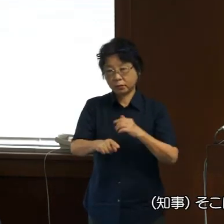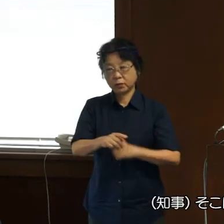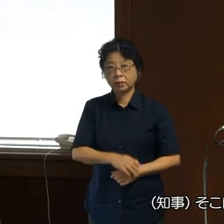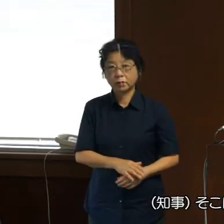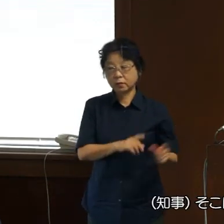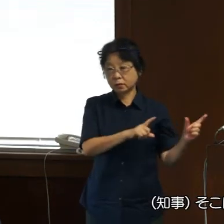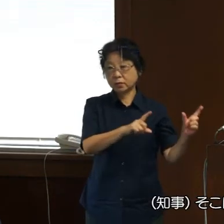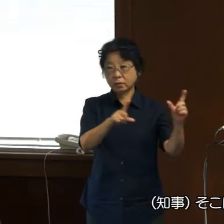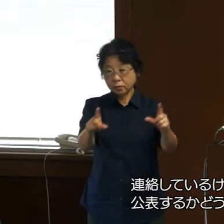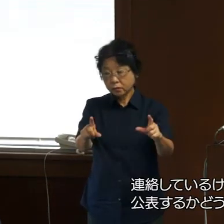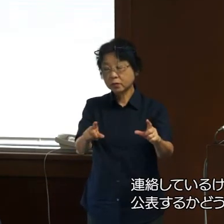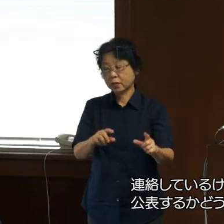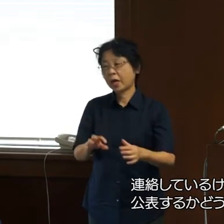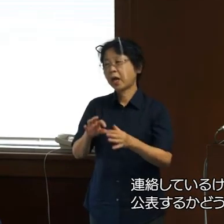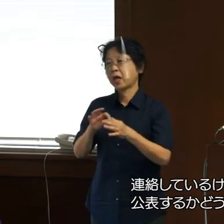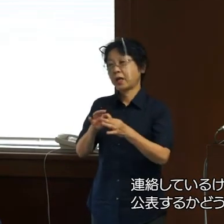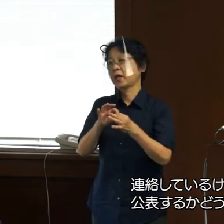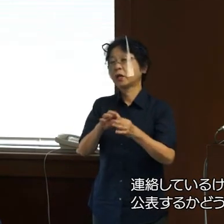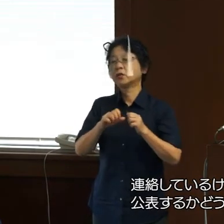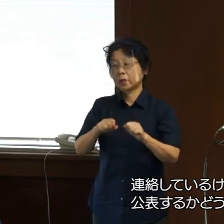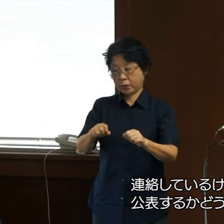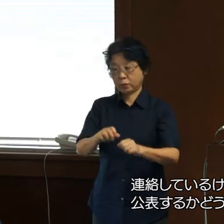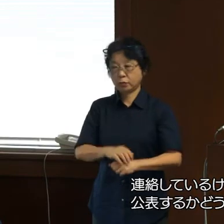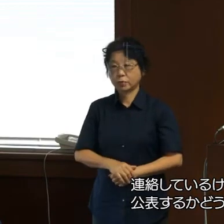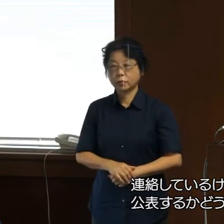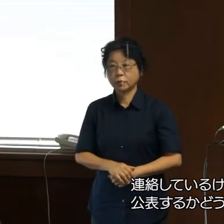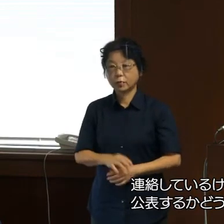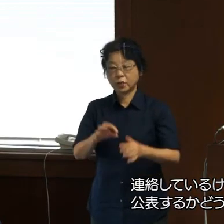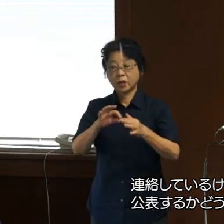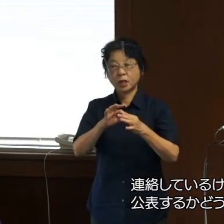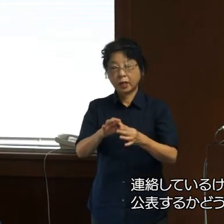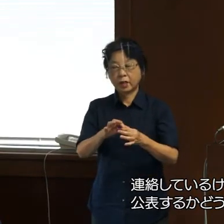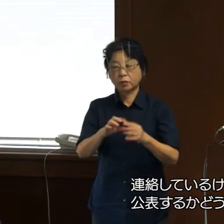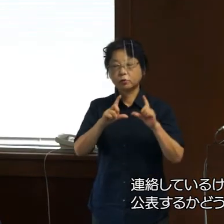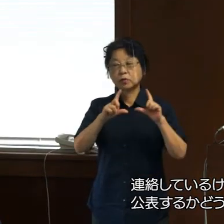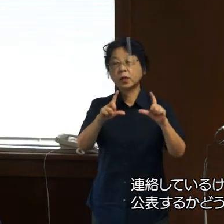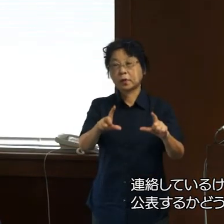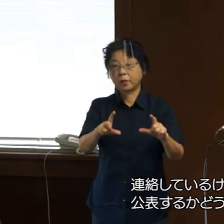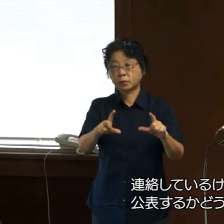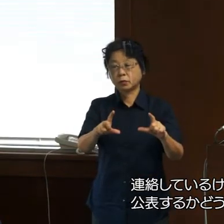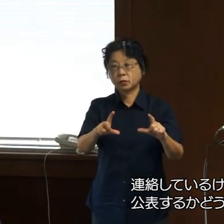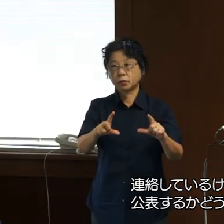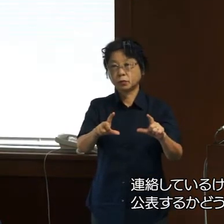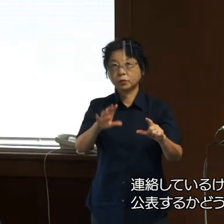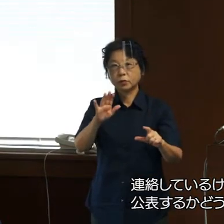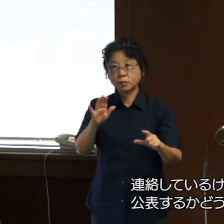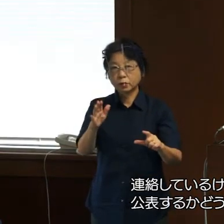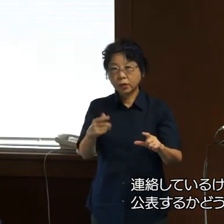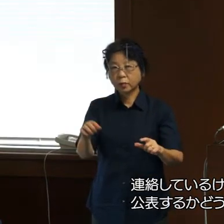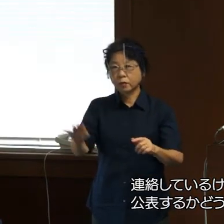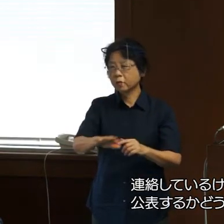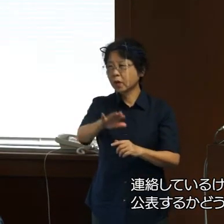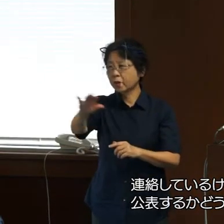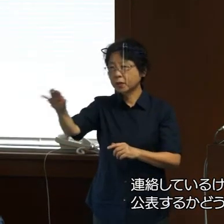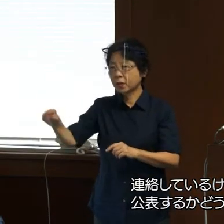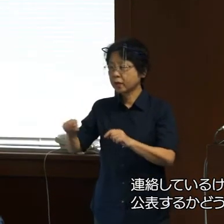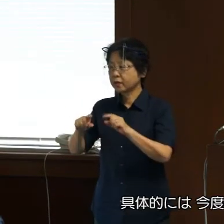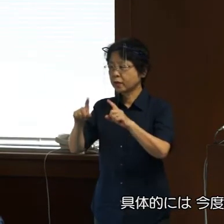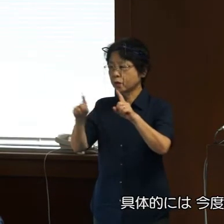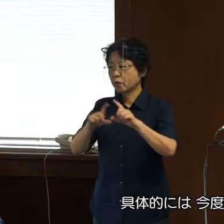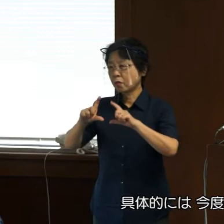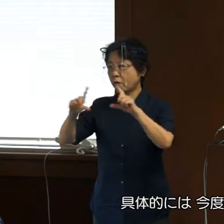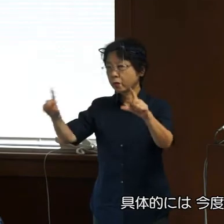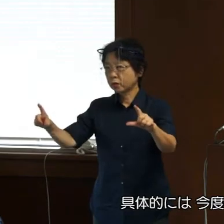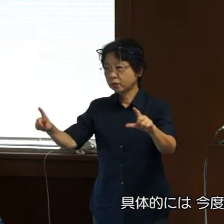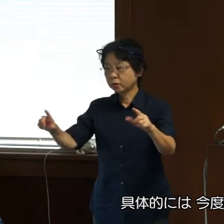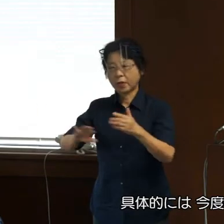絡しています。連絡しているけれども、それを表に公表するかどうかまで別に、で具